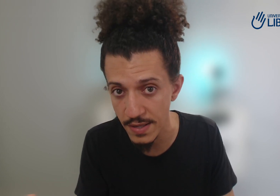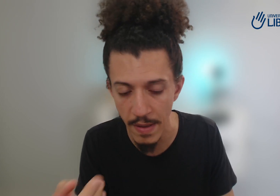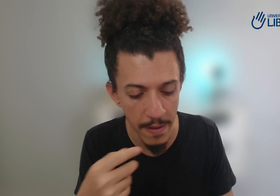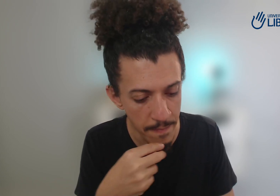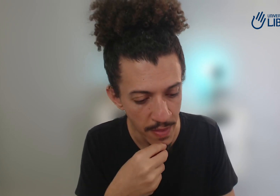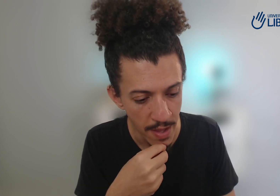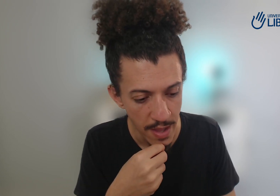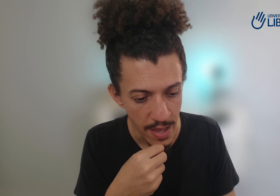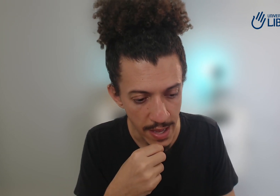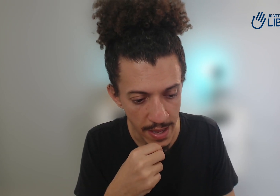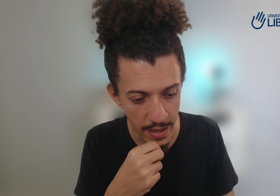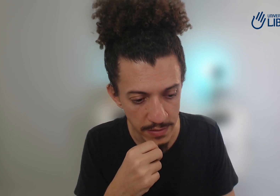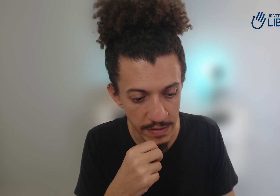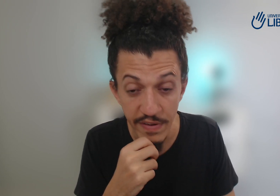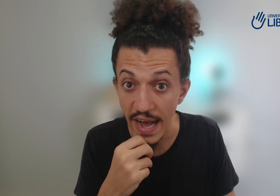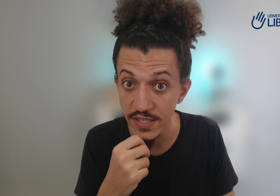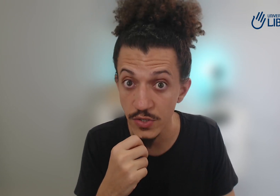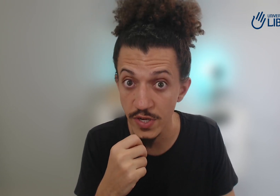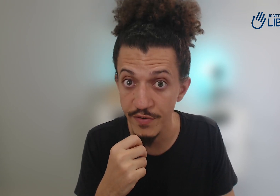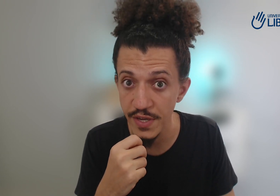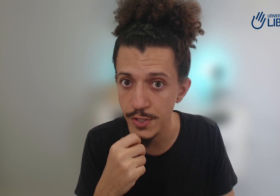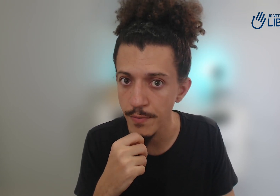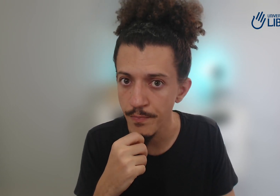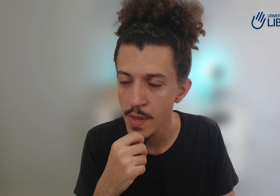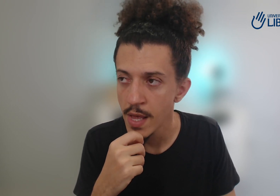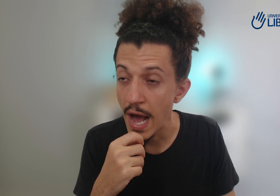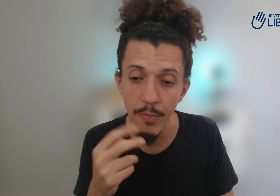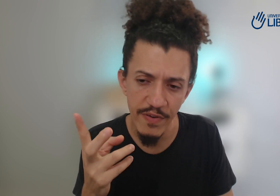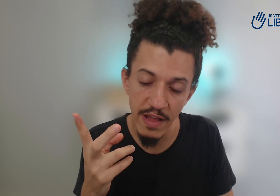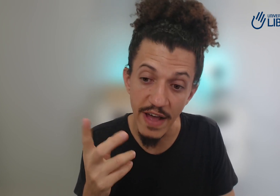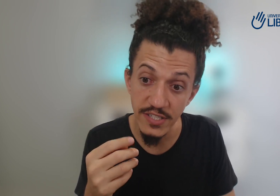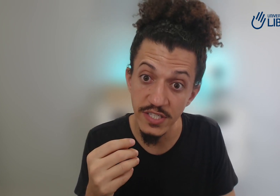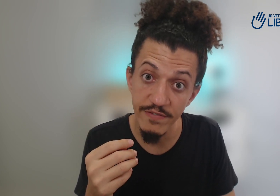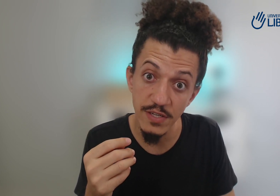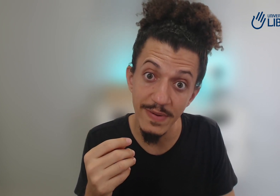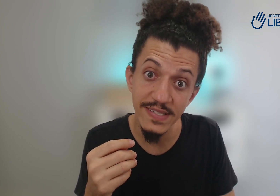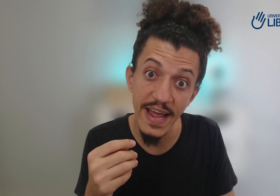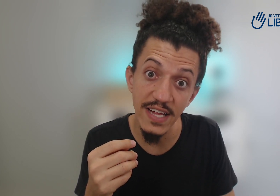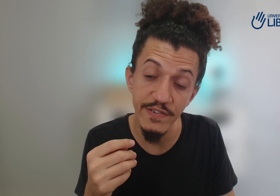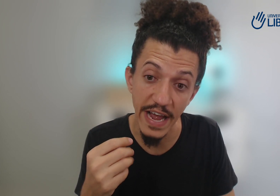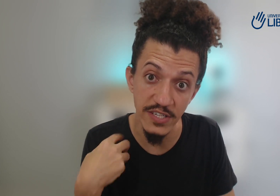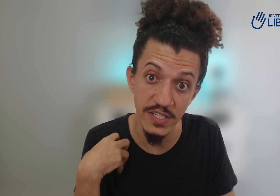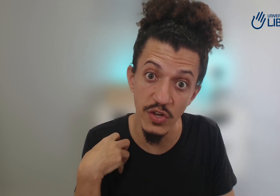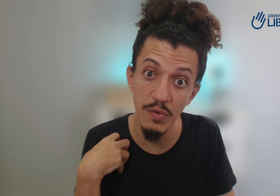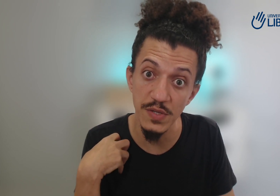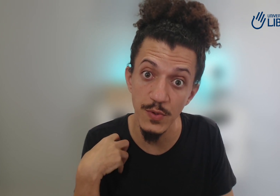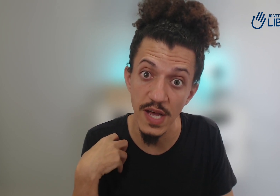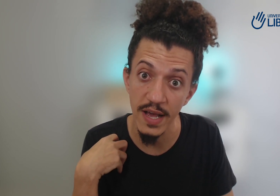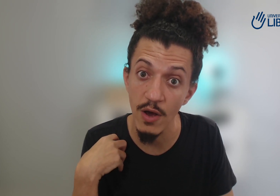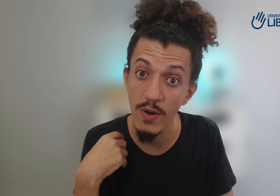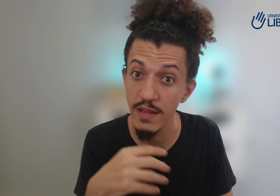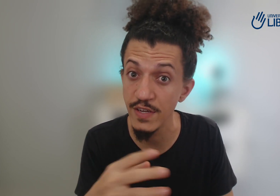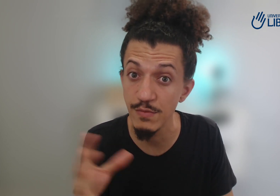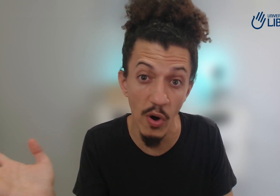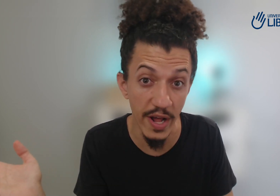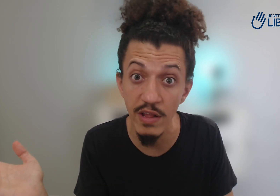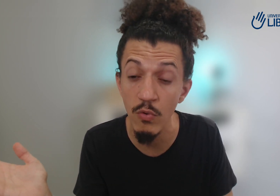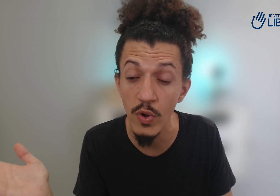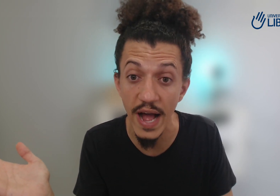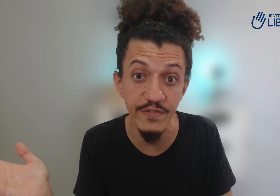também. Em viagens eu já vi isso. E por falar em viagem, a gente está fazendo uma série de viagens. Eu e minha esposa Raquel, cada vez morando em um lugar